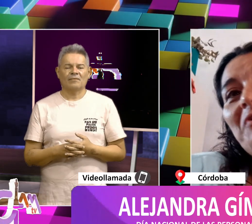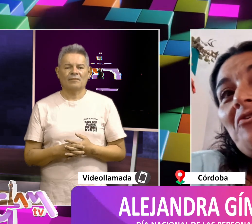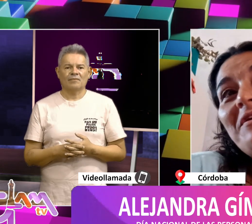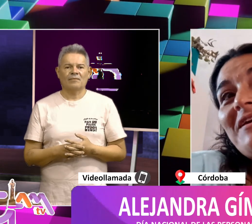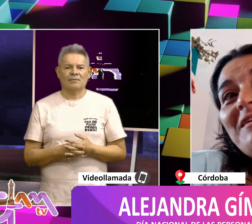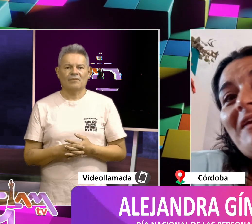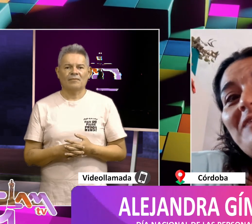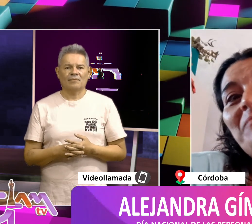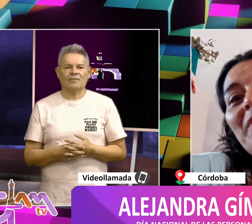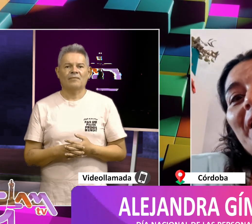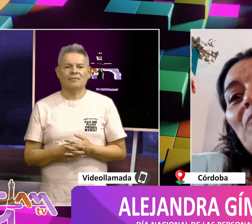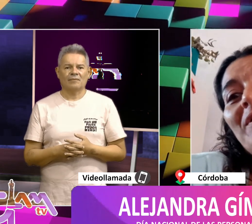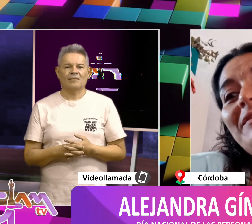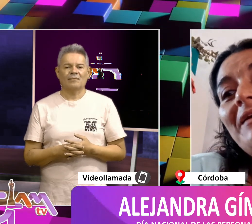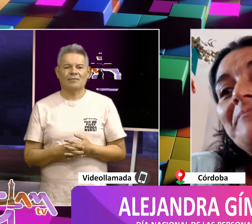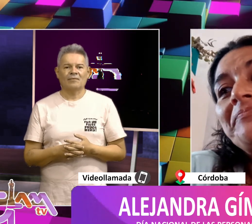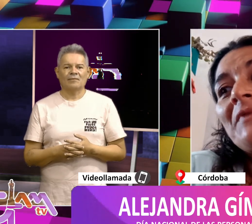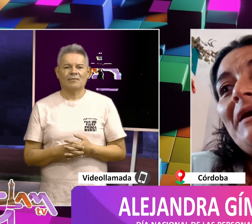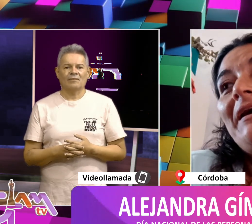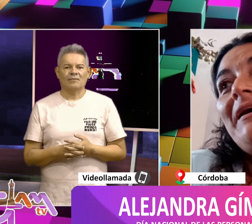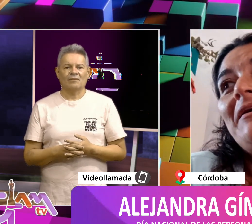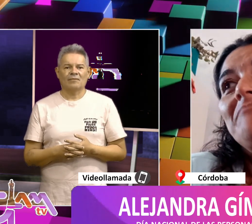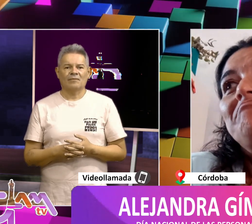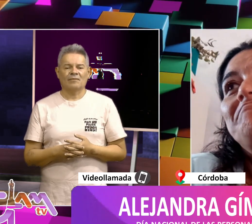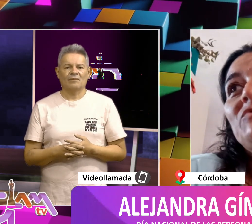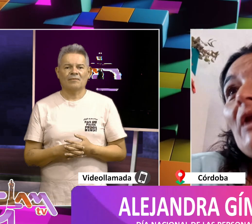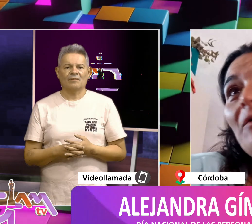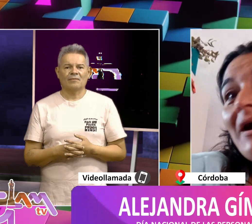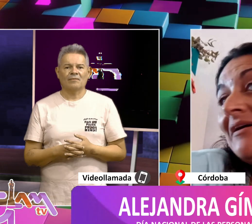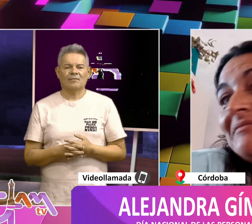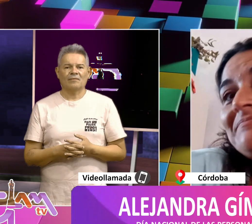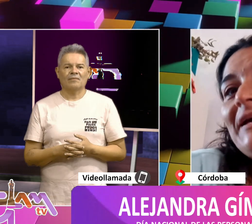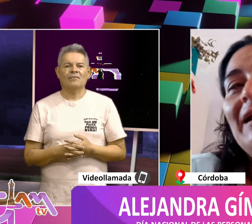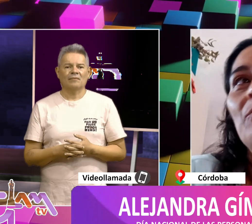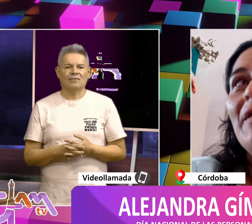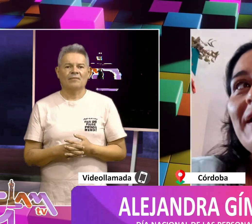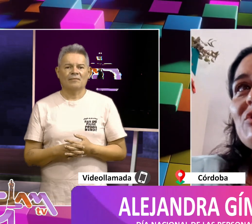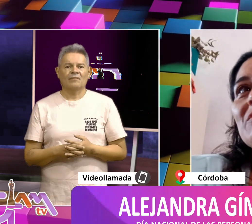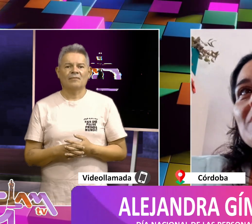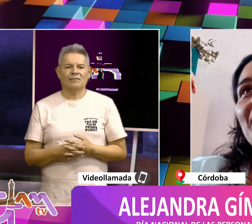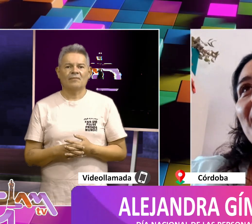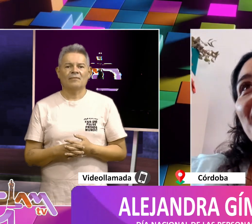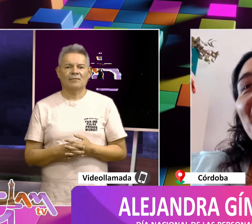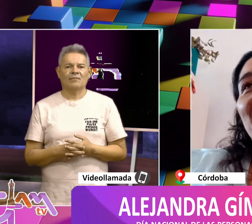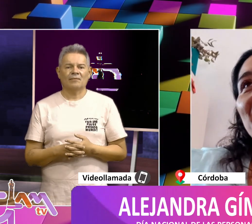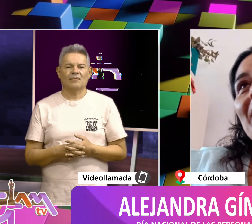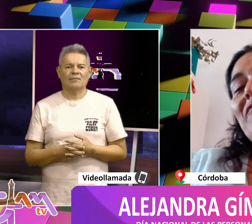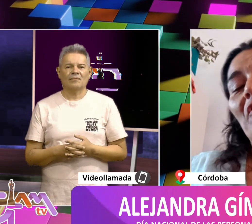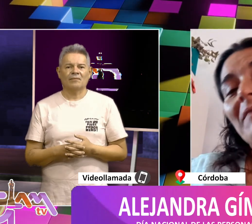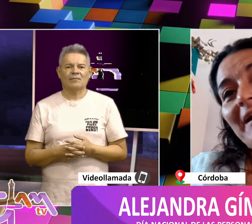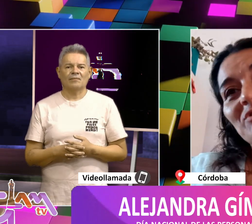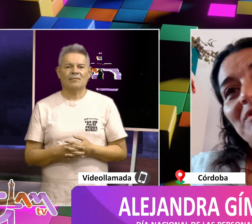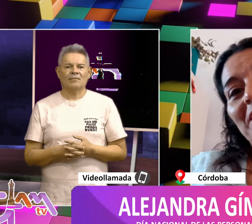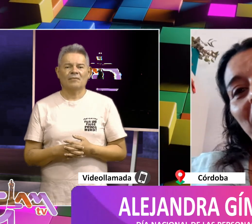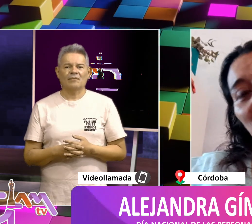como descubrir Disney porque encuentran su lenguaje, es la lengua de ellos, es la